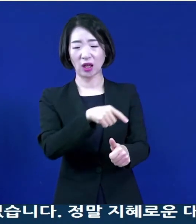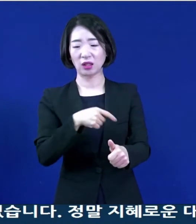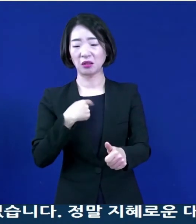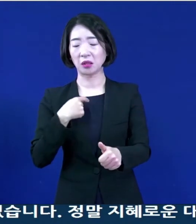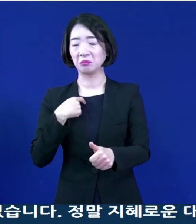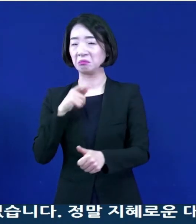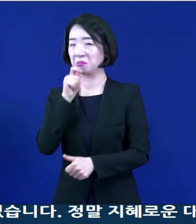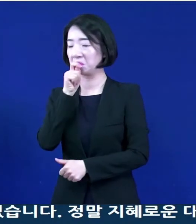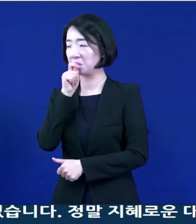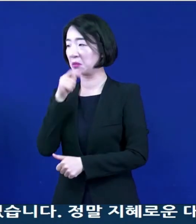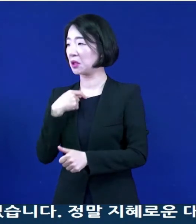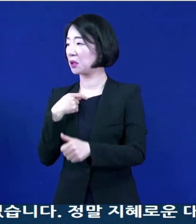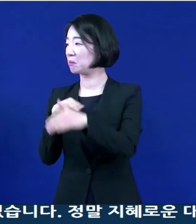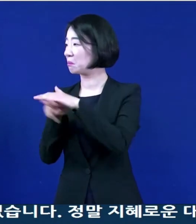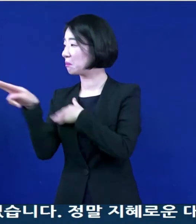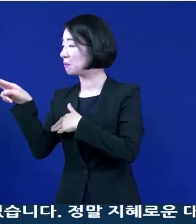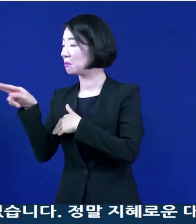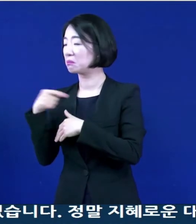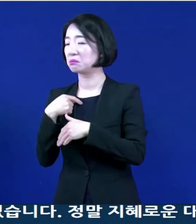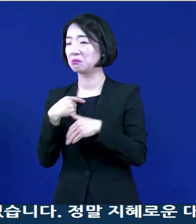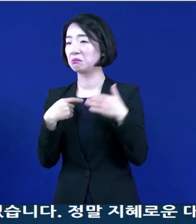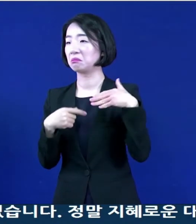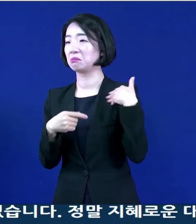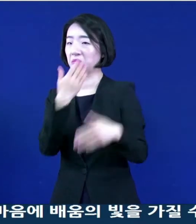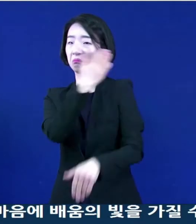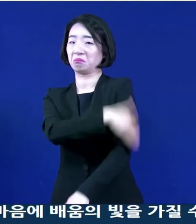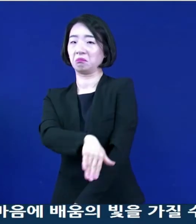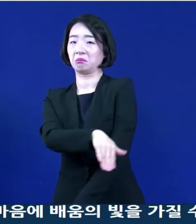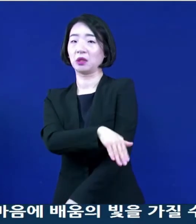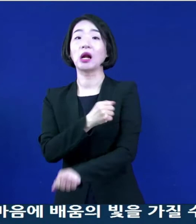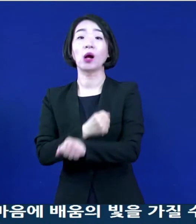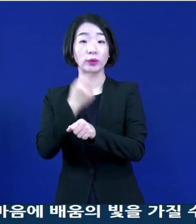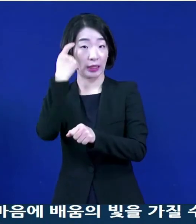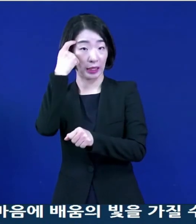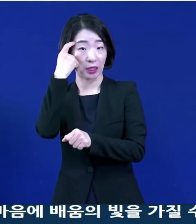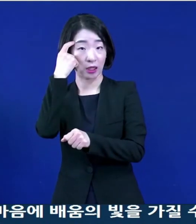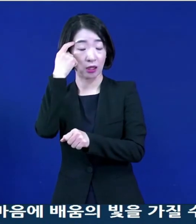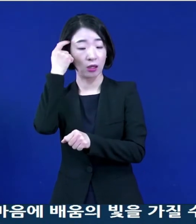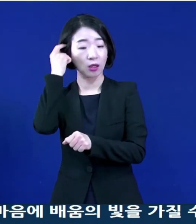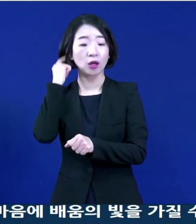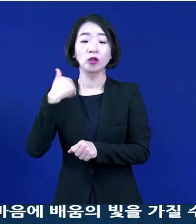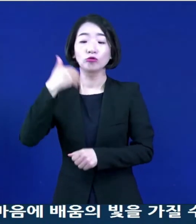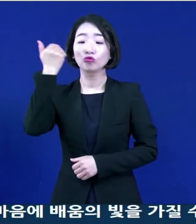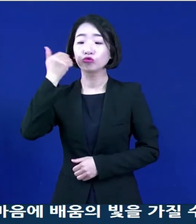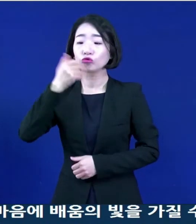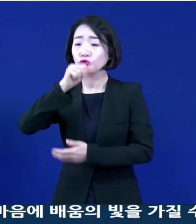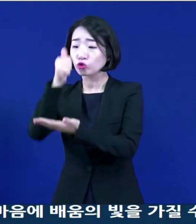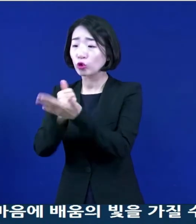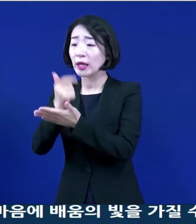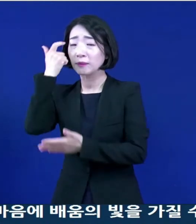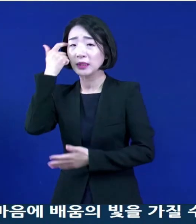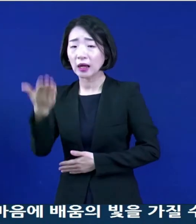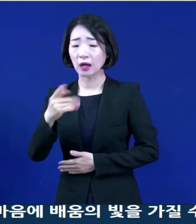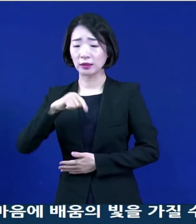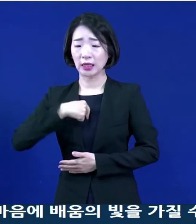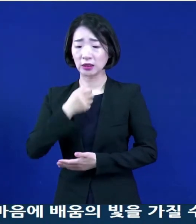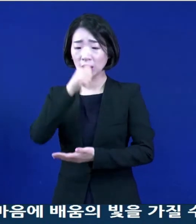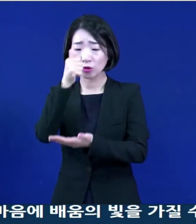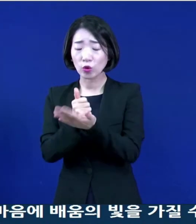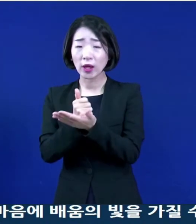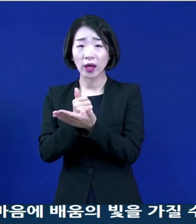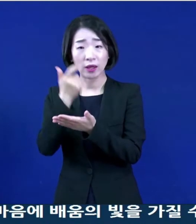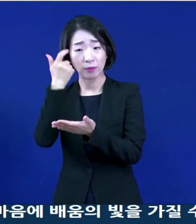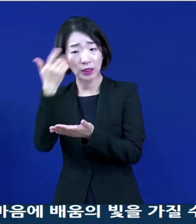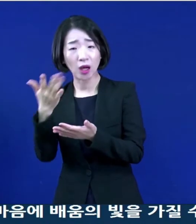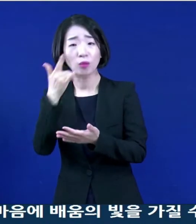안 하고 그냥 회피해버리기 일쑤예요. 마치 예수님이 말씀하신 것처럼 누구의 죄입니까? 자신의 죄입니까? 조상의